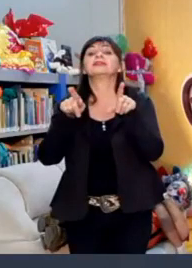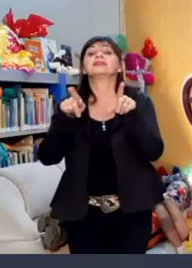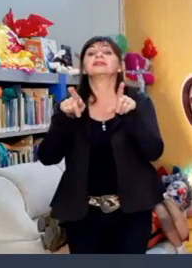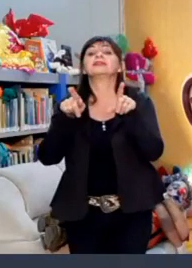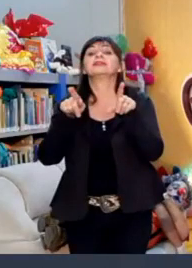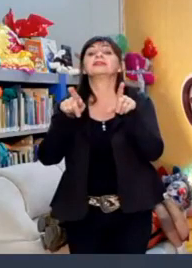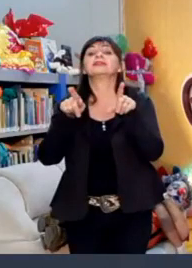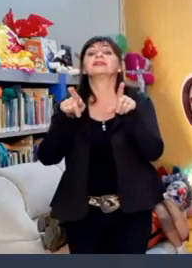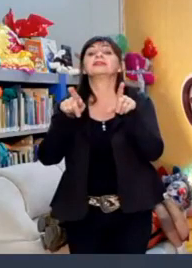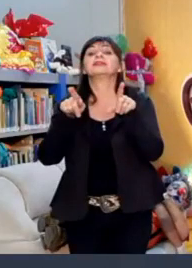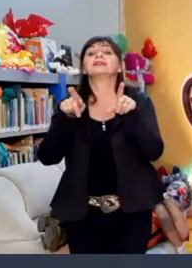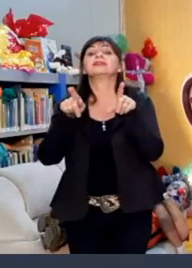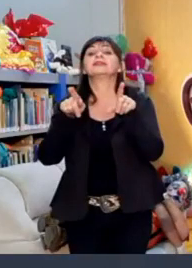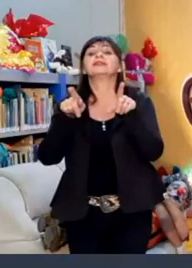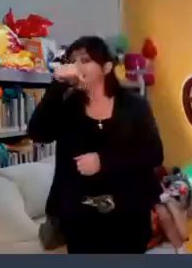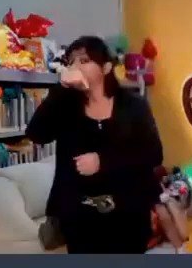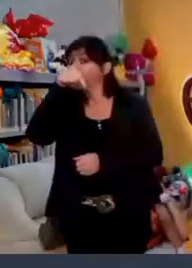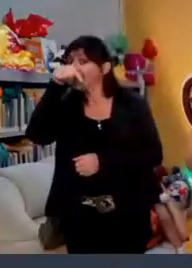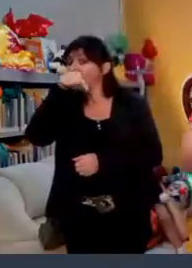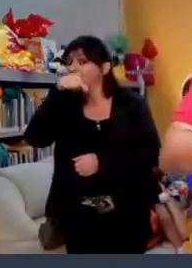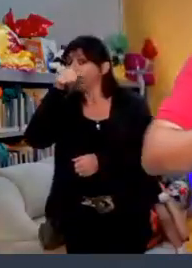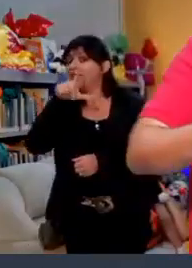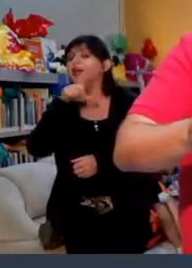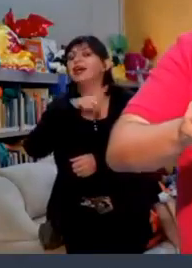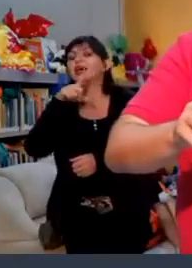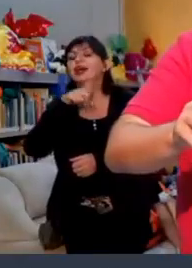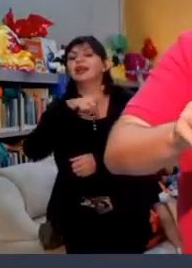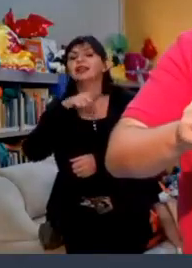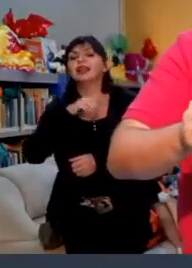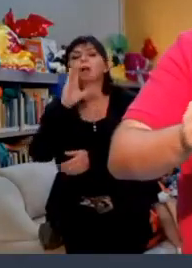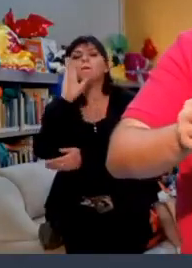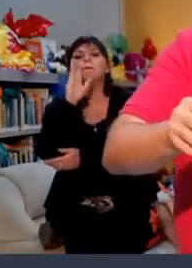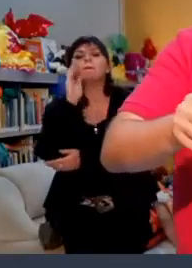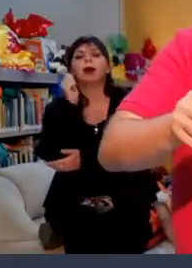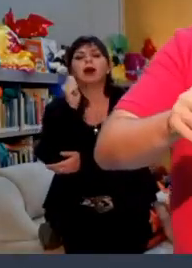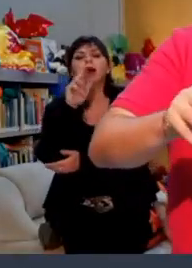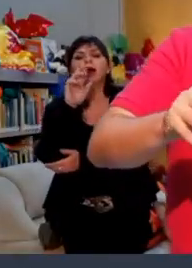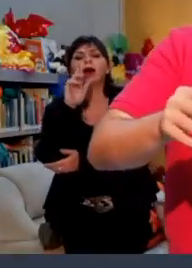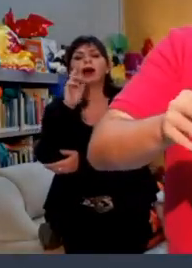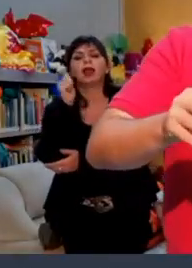Aqui, tá? É o baranek.